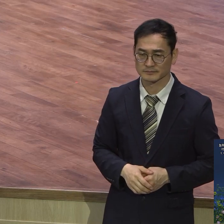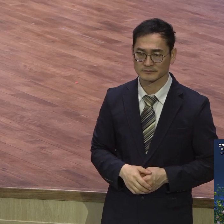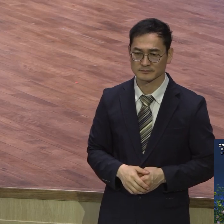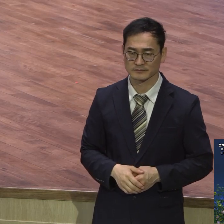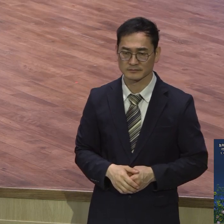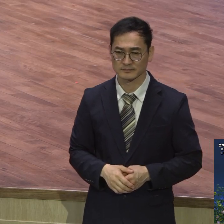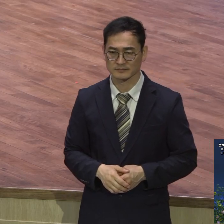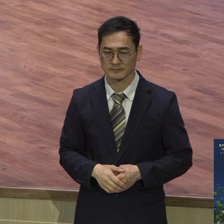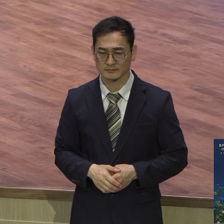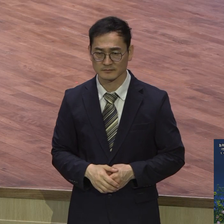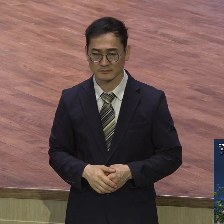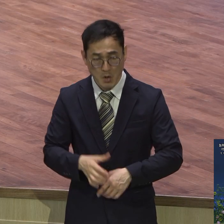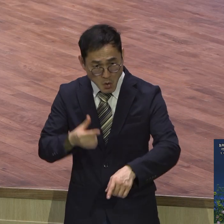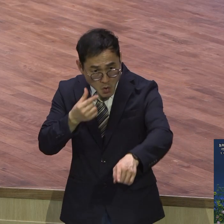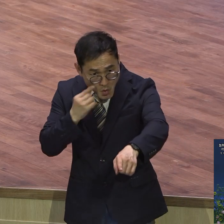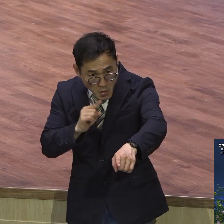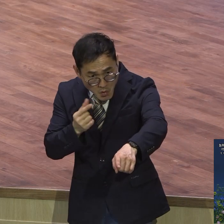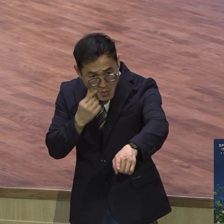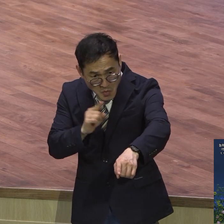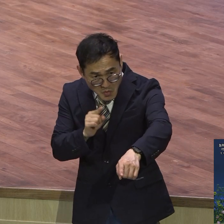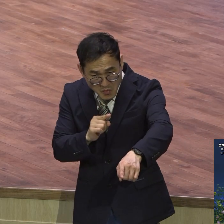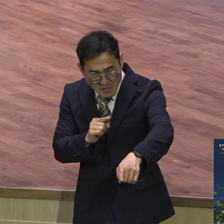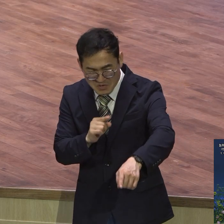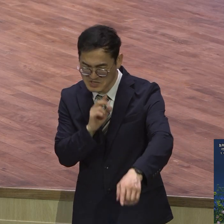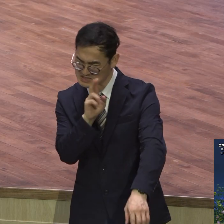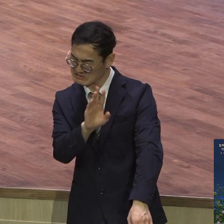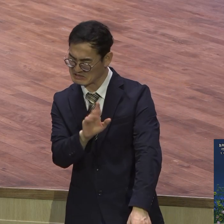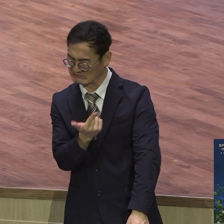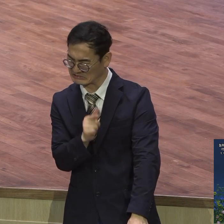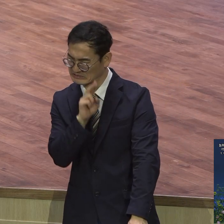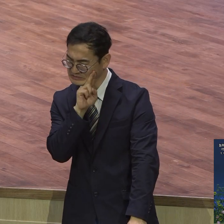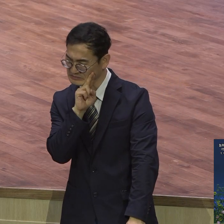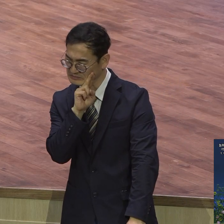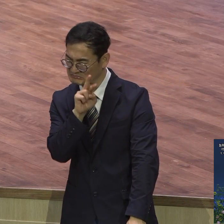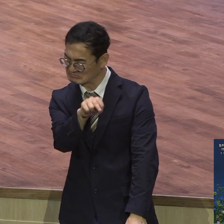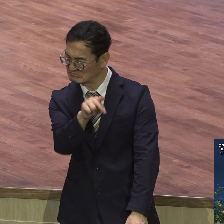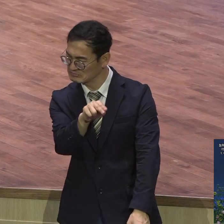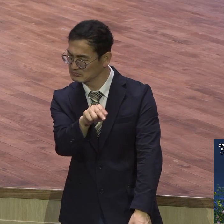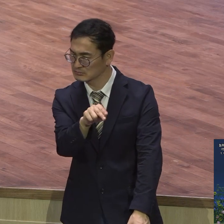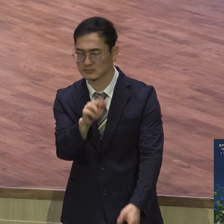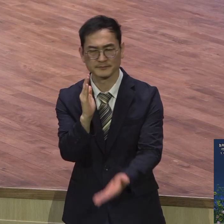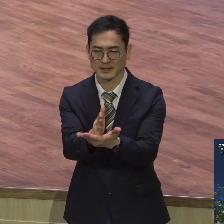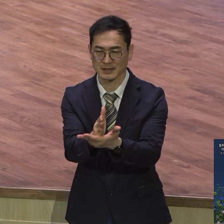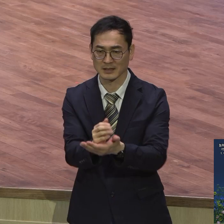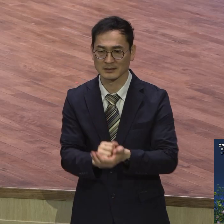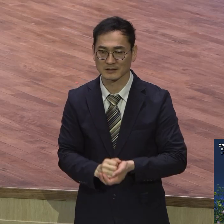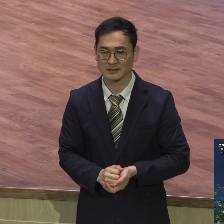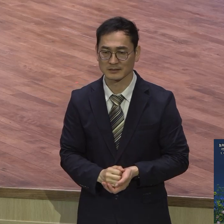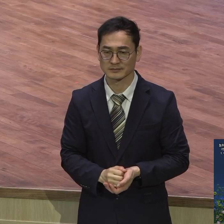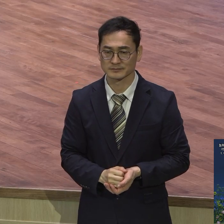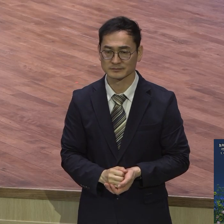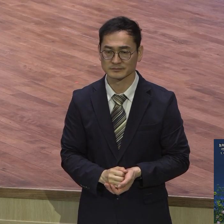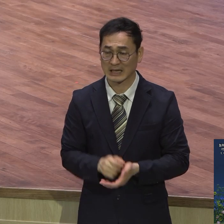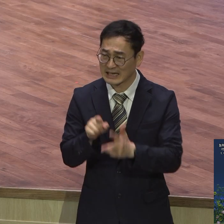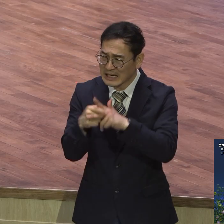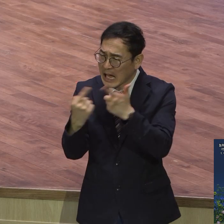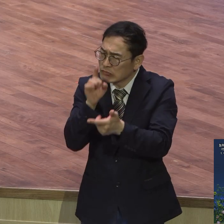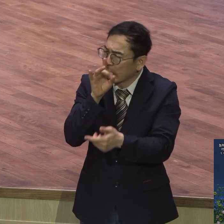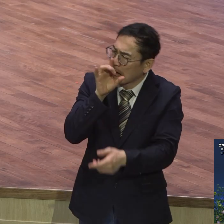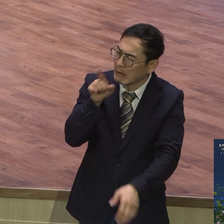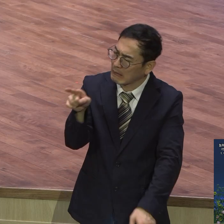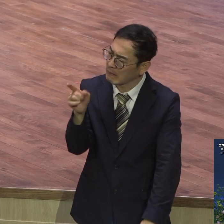불신앙이 찾아오는 것이다 우리가 참으로 하나님의 전능하신과 신실하신을 믿는다면 당장 이해하지 못하는